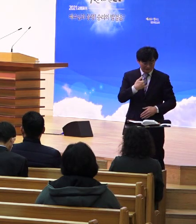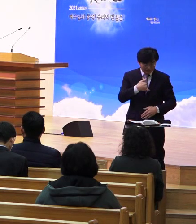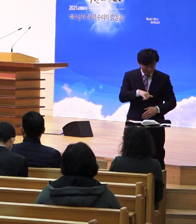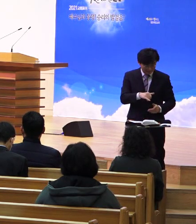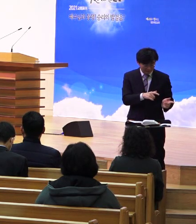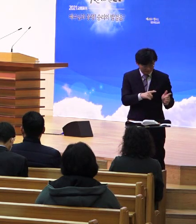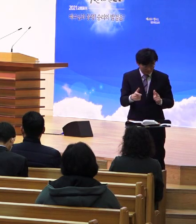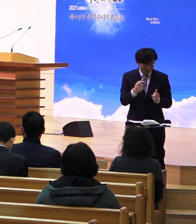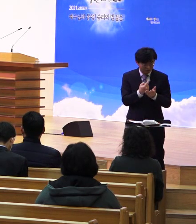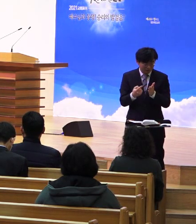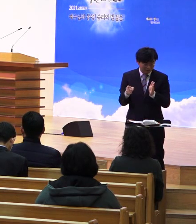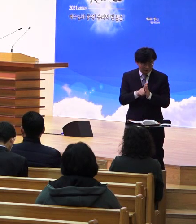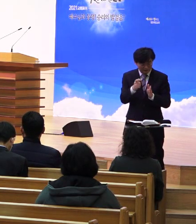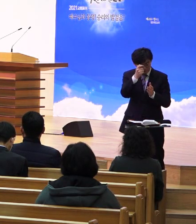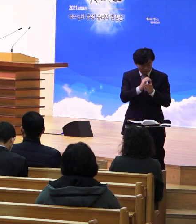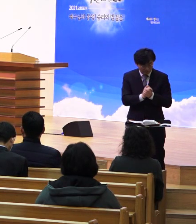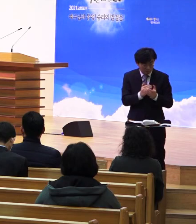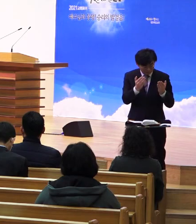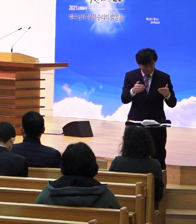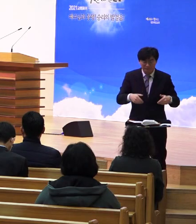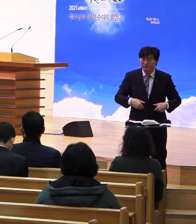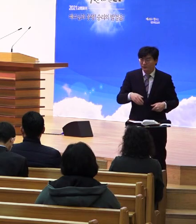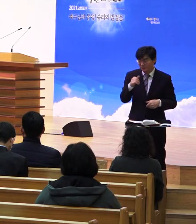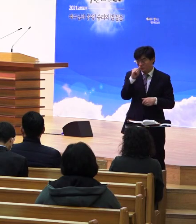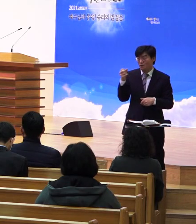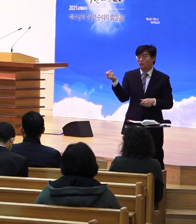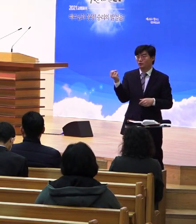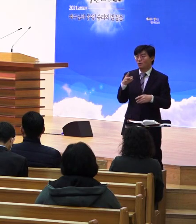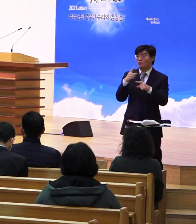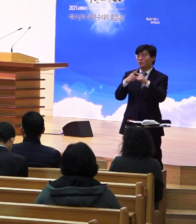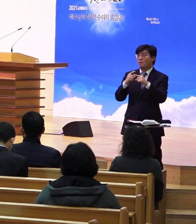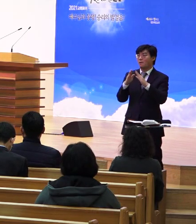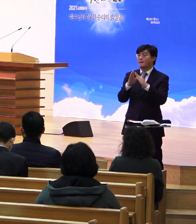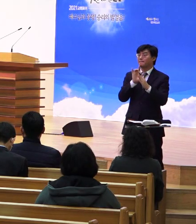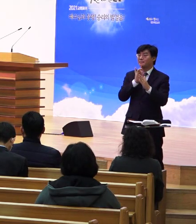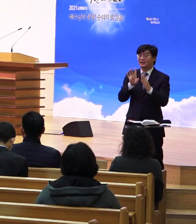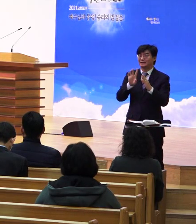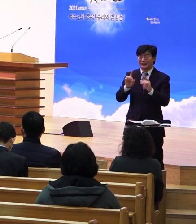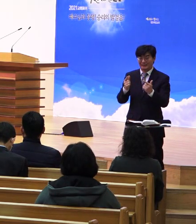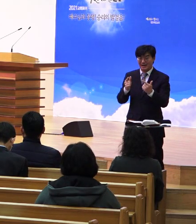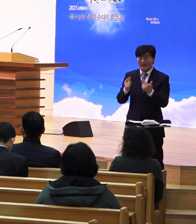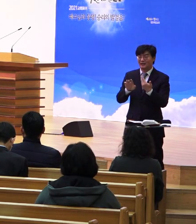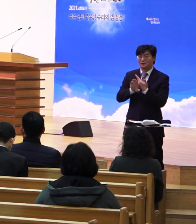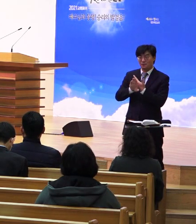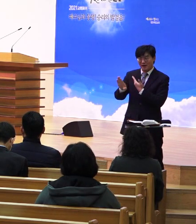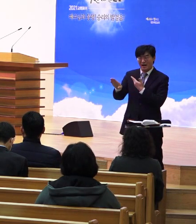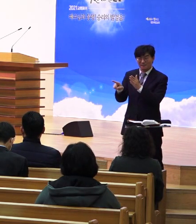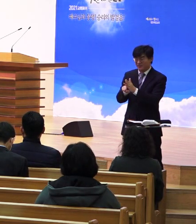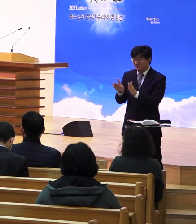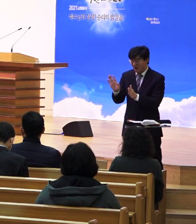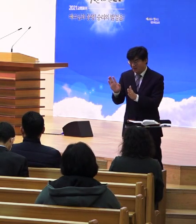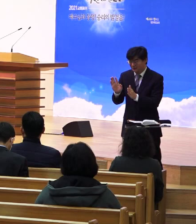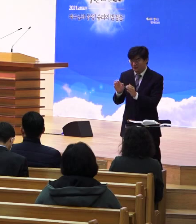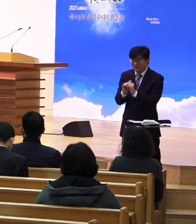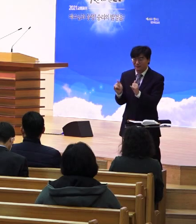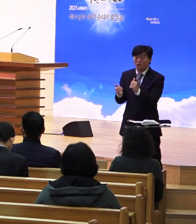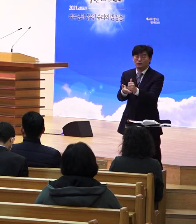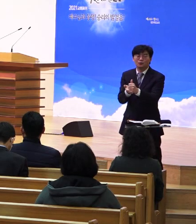또 기도예요. 더 중요한 것은 여러분 주위의 사람들을 여러분 초청할 수가 있습니다. 유튜브에서